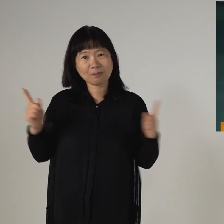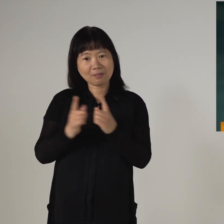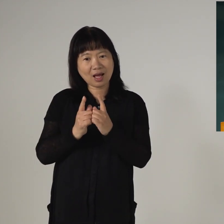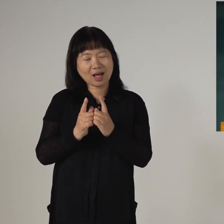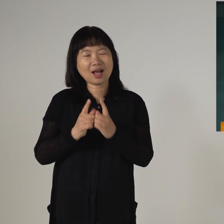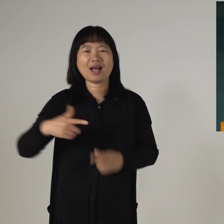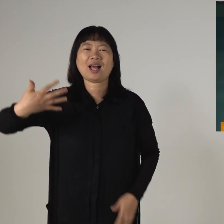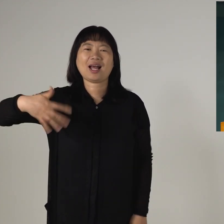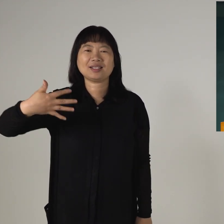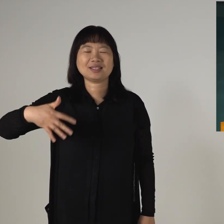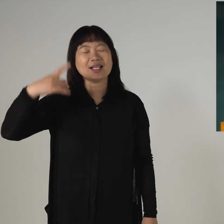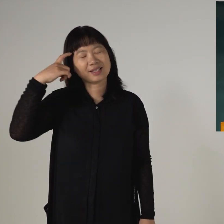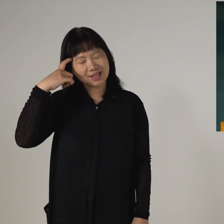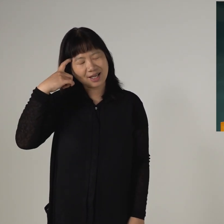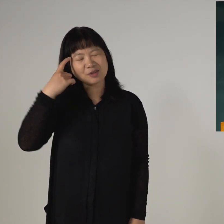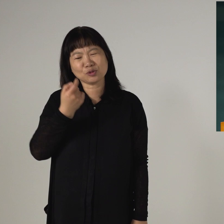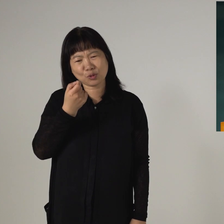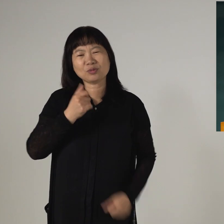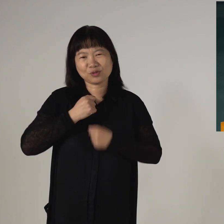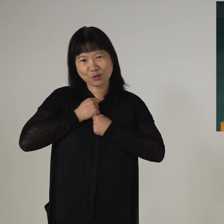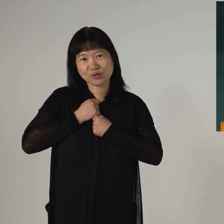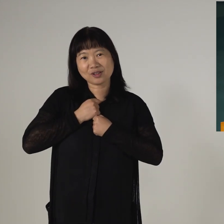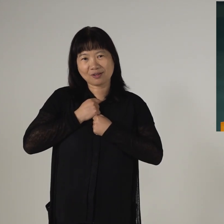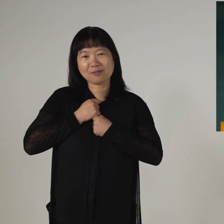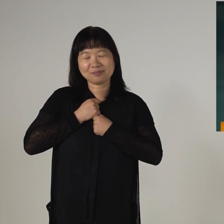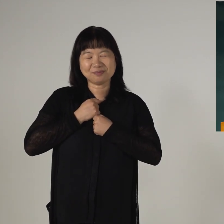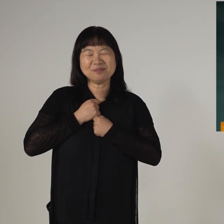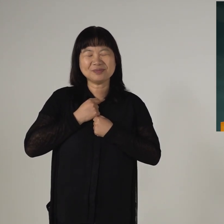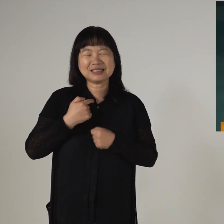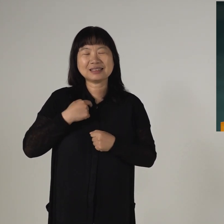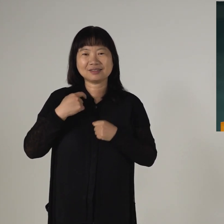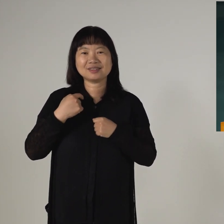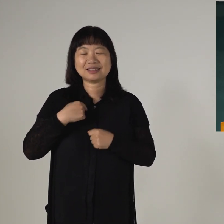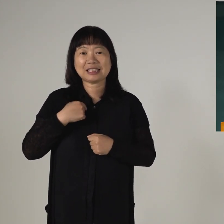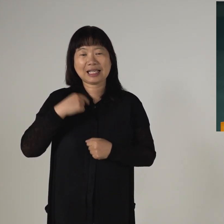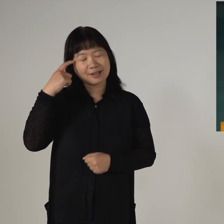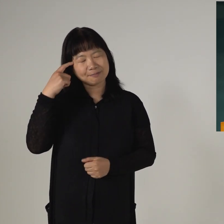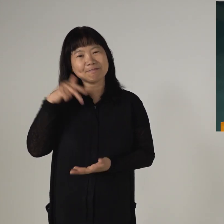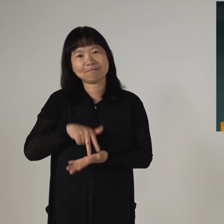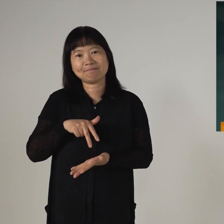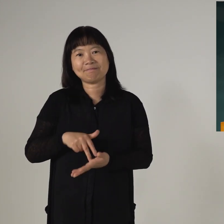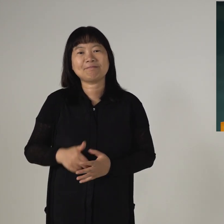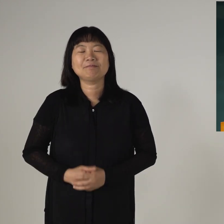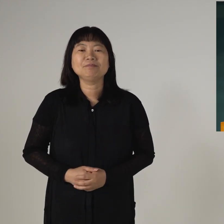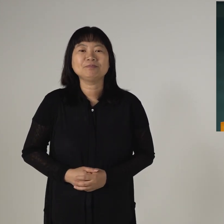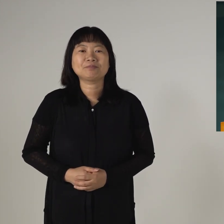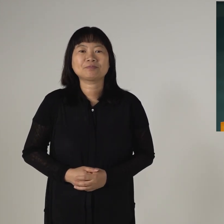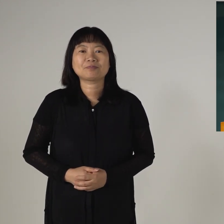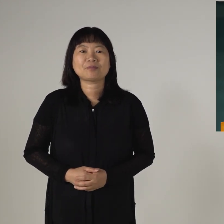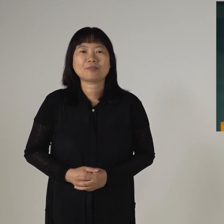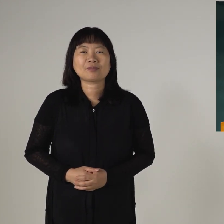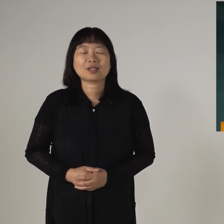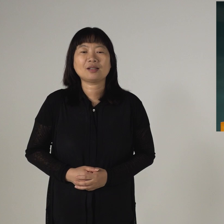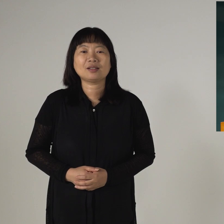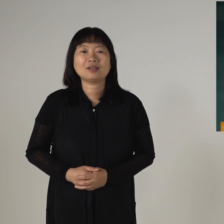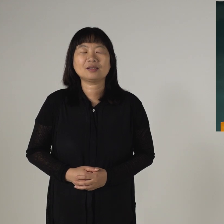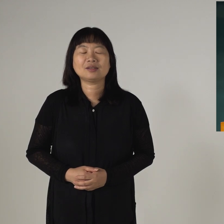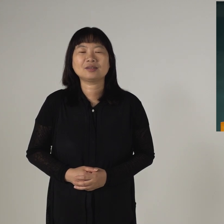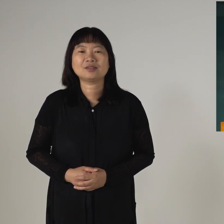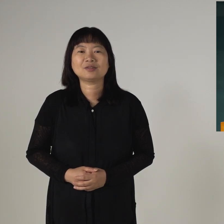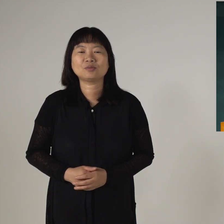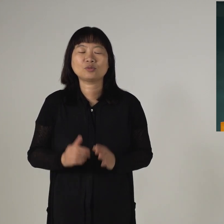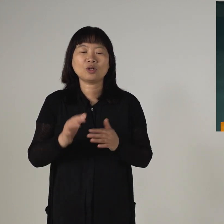않았다라는 조심스러운 생각을 가져봐요. 그래서 오늘 마침 순서에 따라 잡은